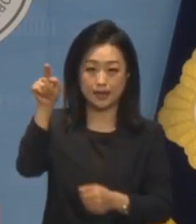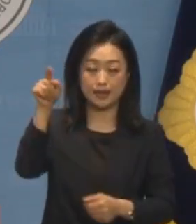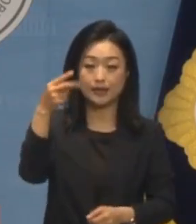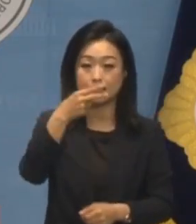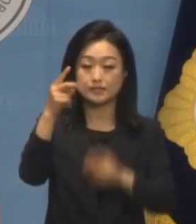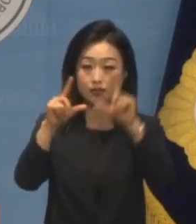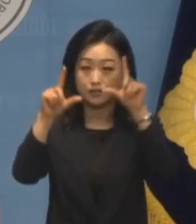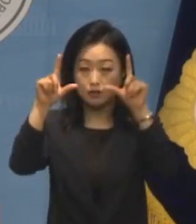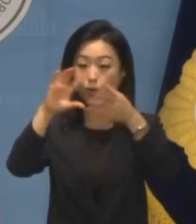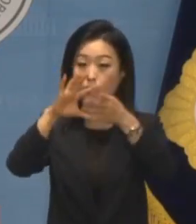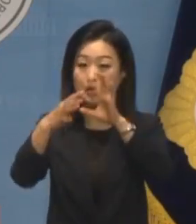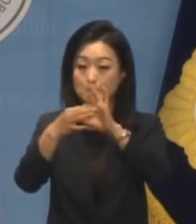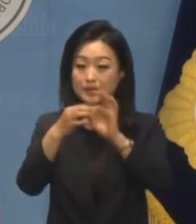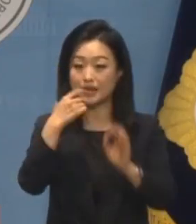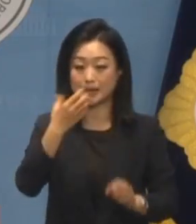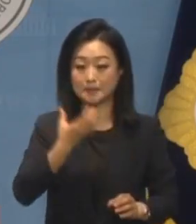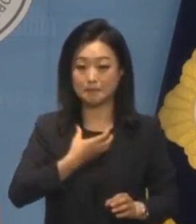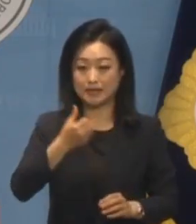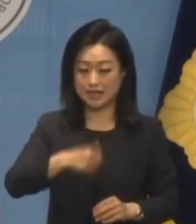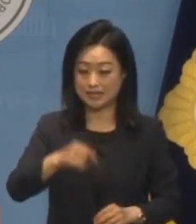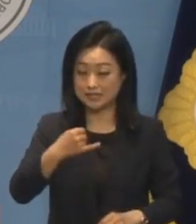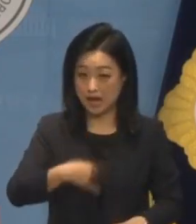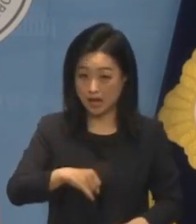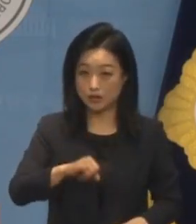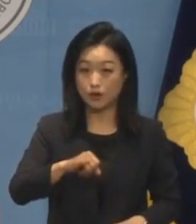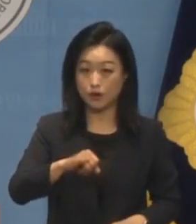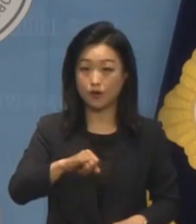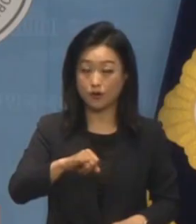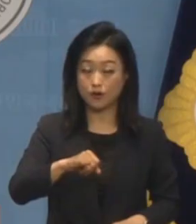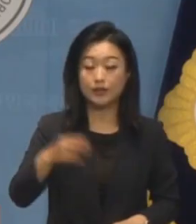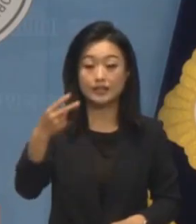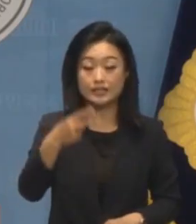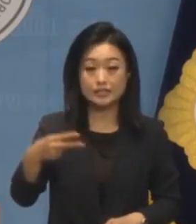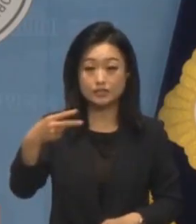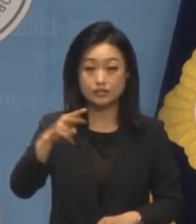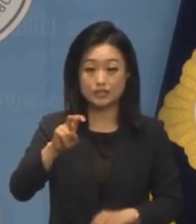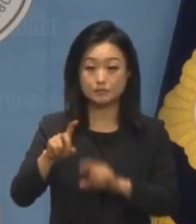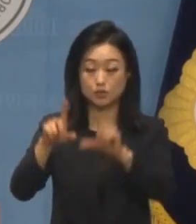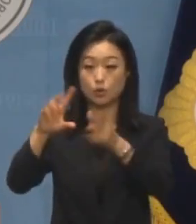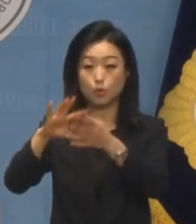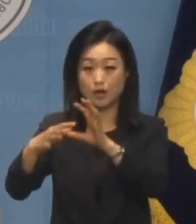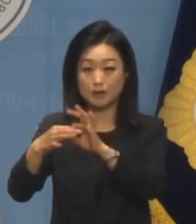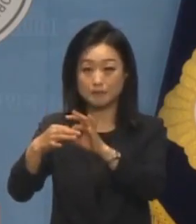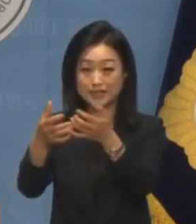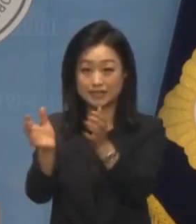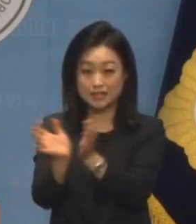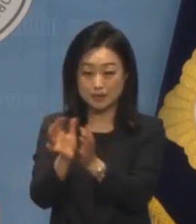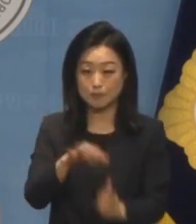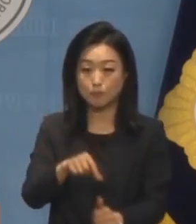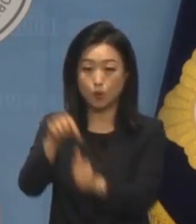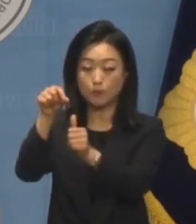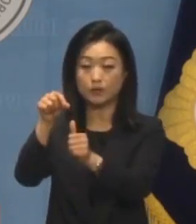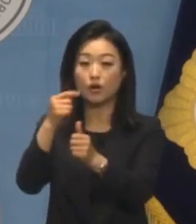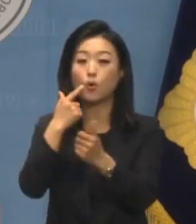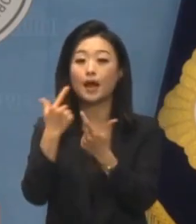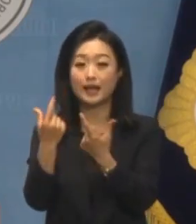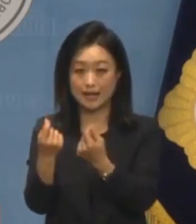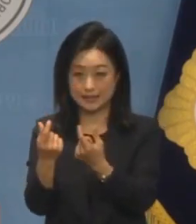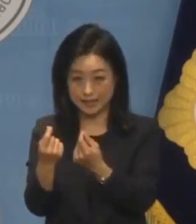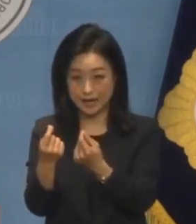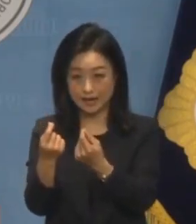2000년 올림픽 금메달리스트의 자녀들로 2020년 올림픽팀을 뽑는 것처럼 어처구니